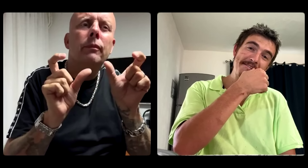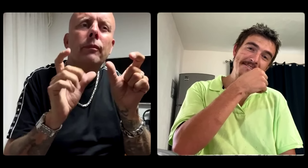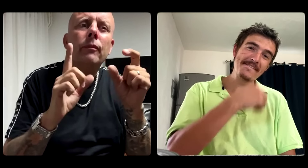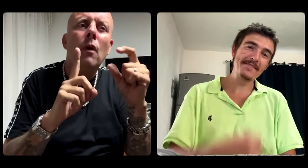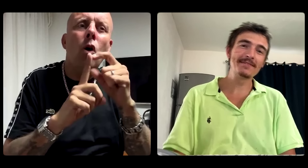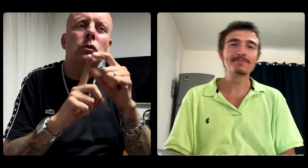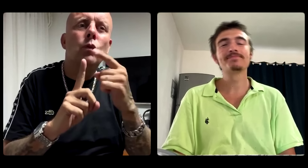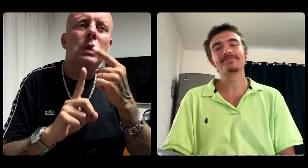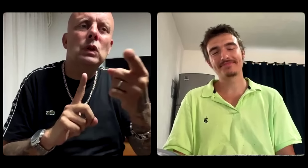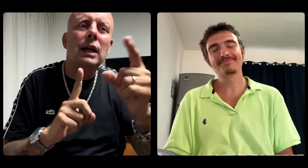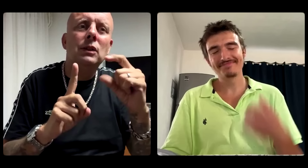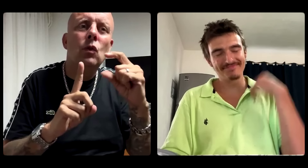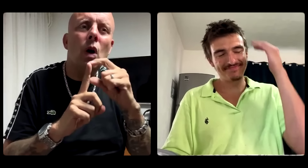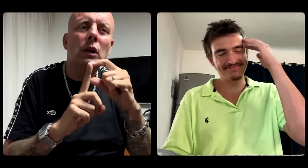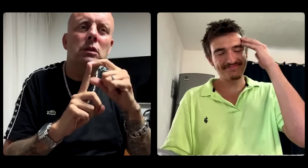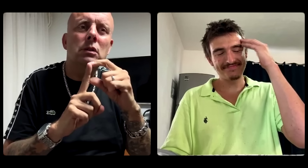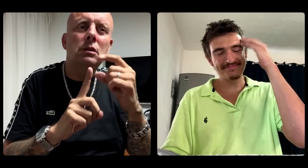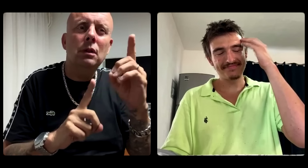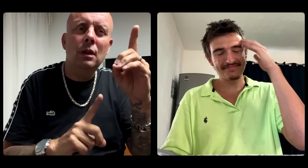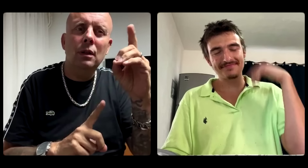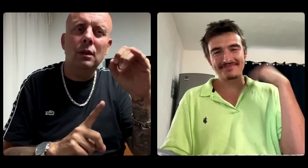doen.